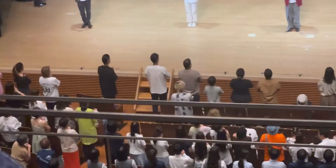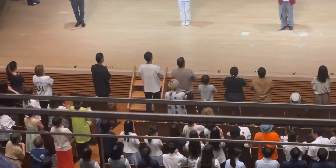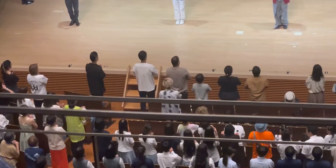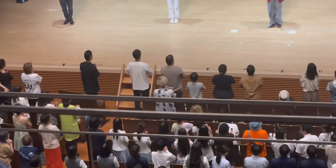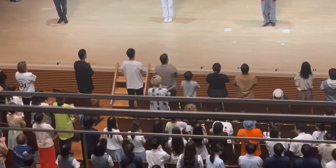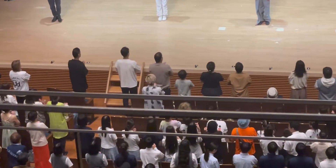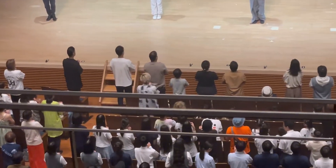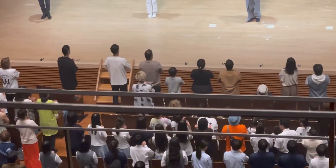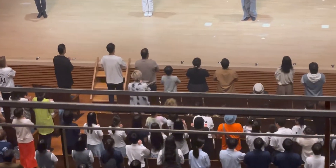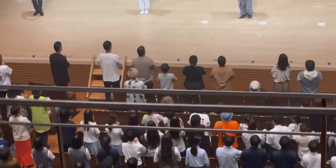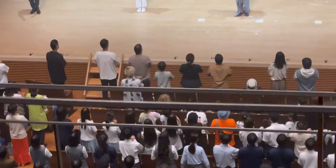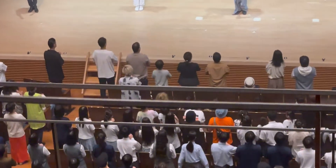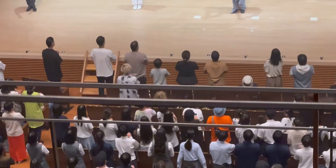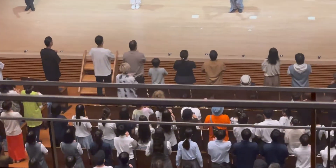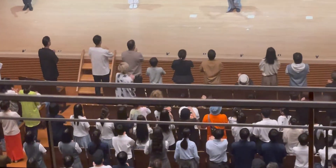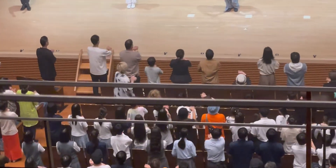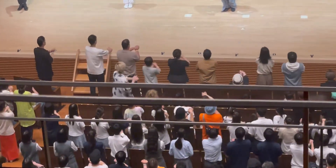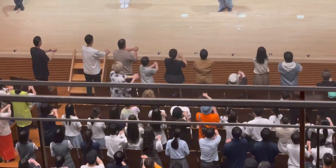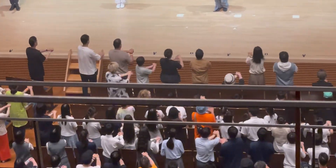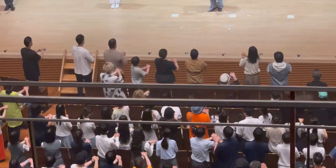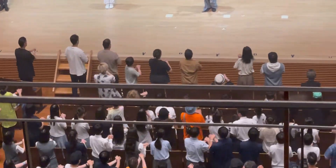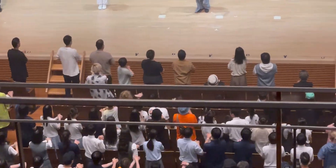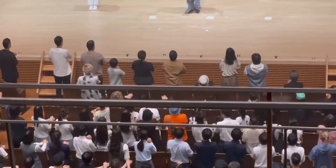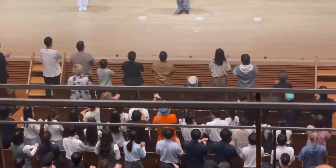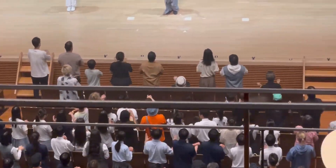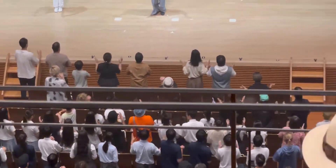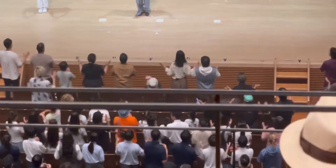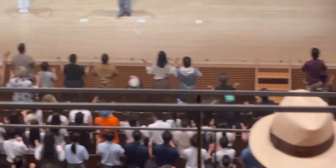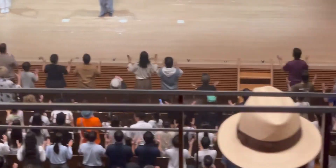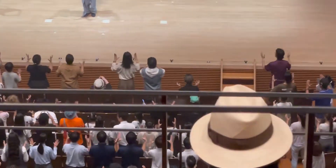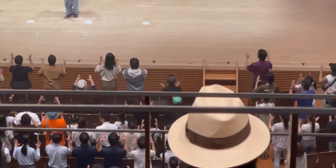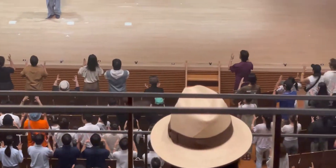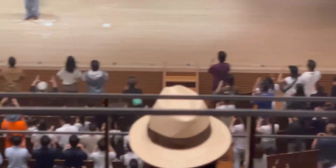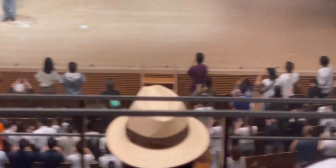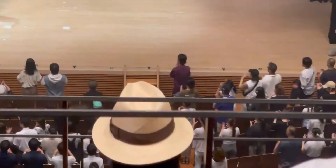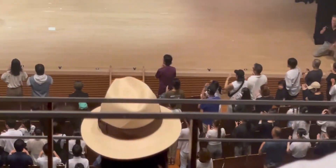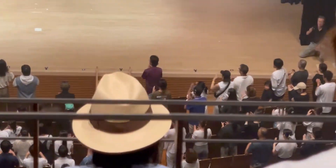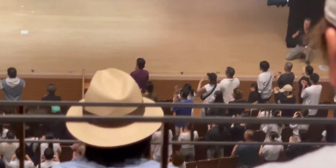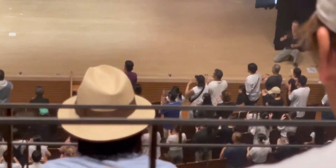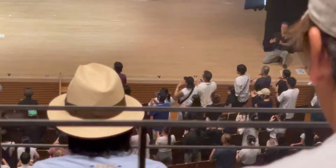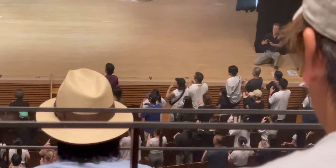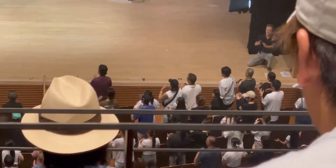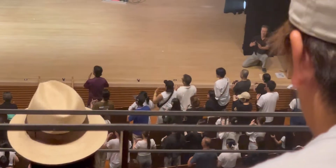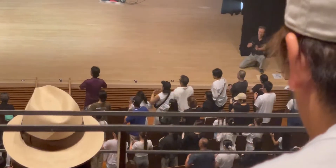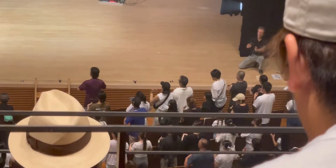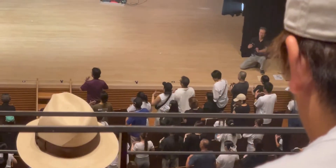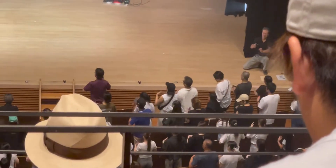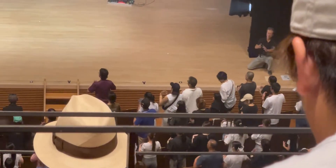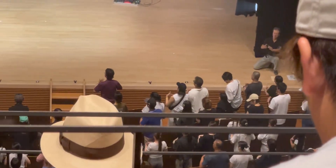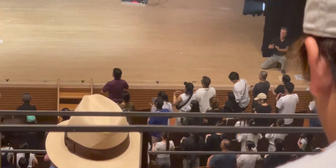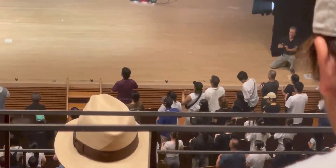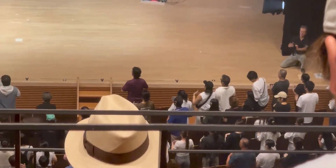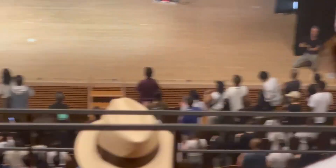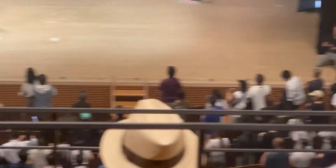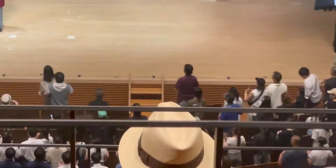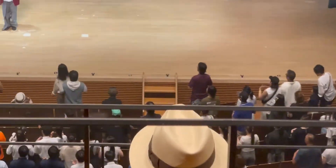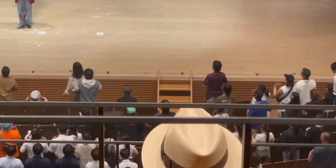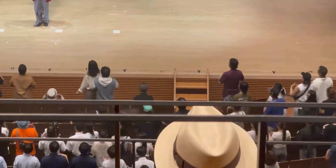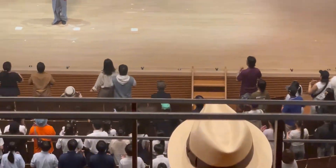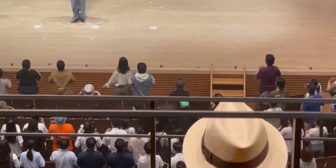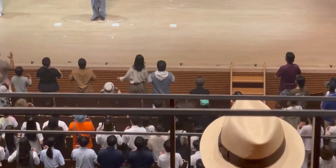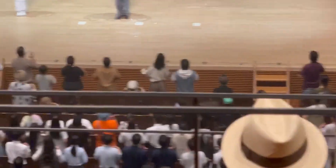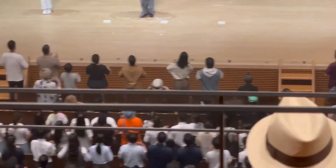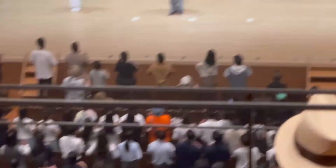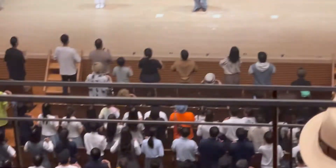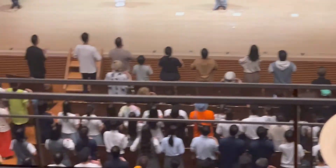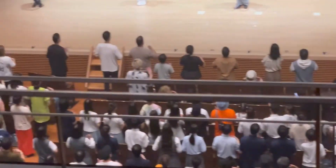ーそうそうそう、そうそうそう、仲間集まって楽しもうの時は、この時